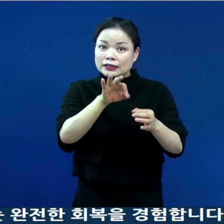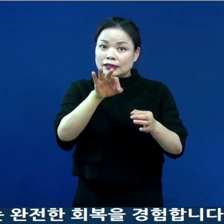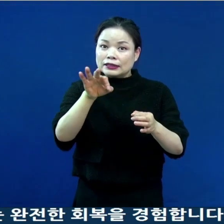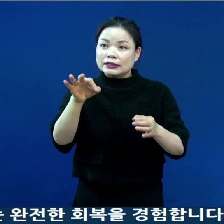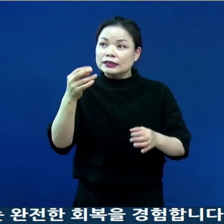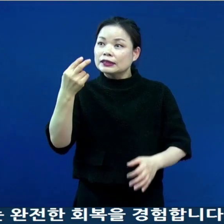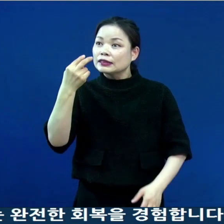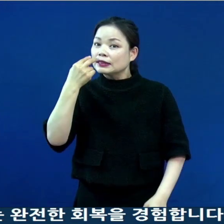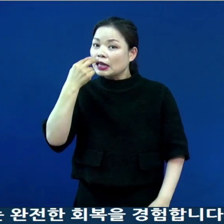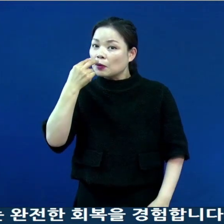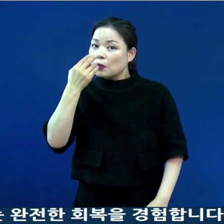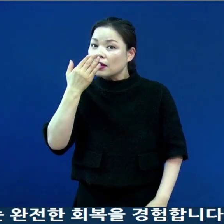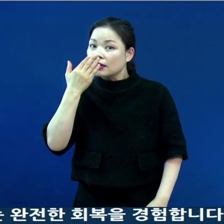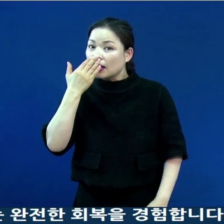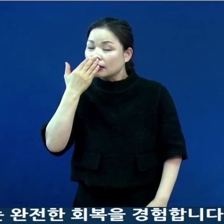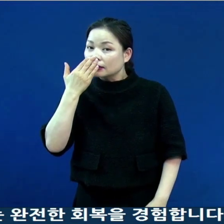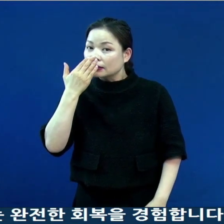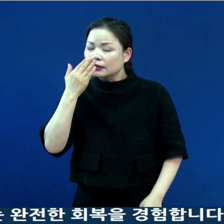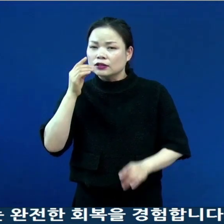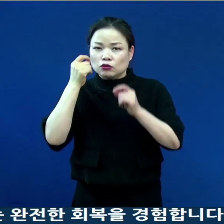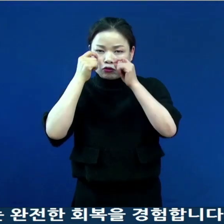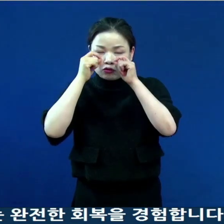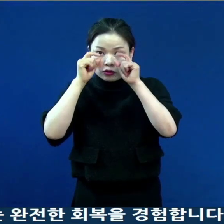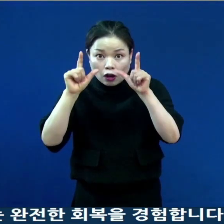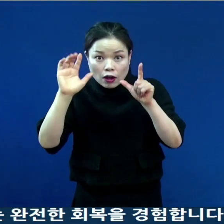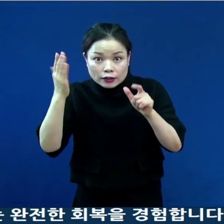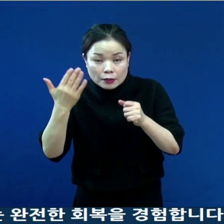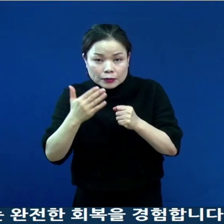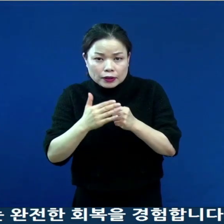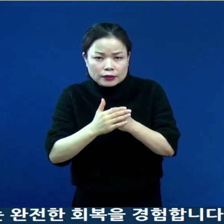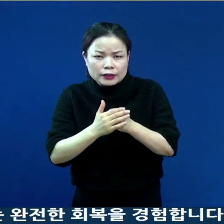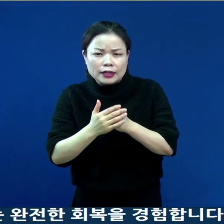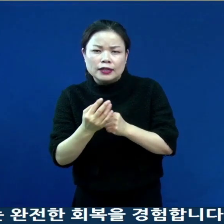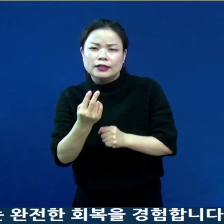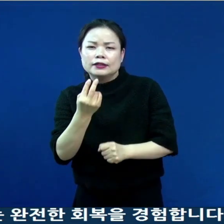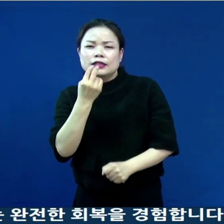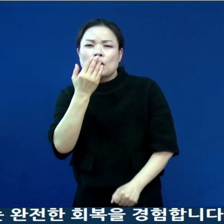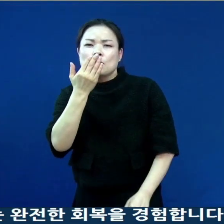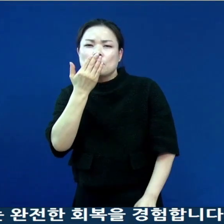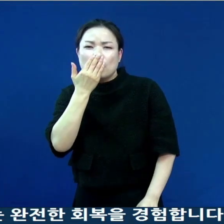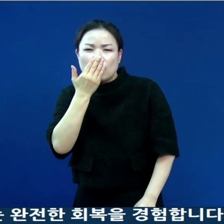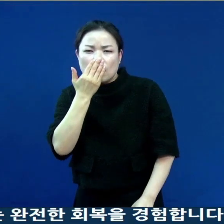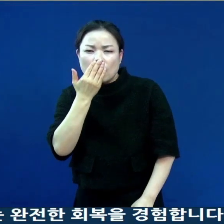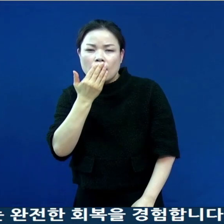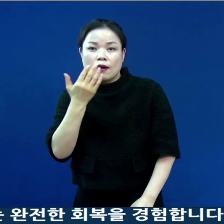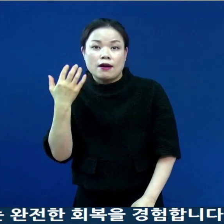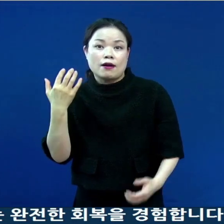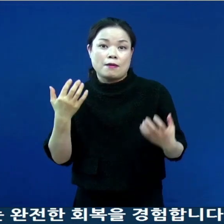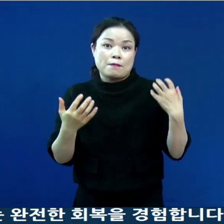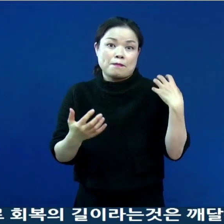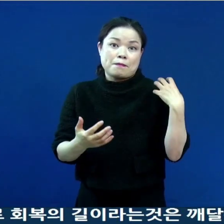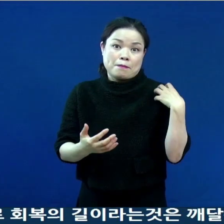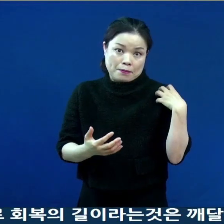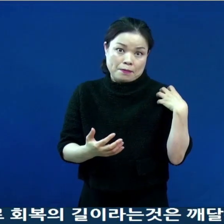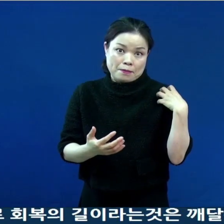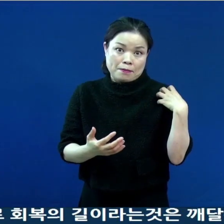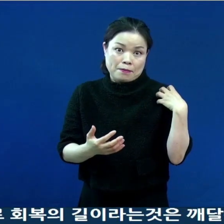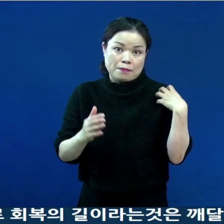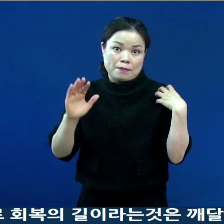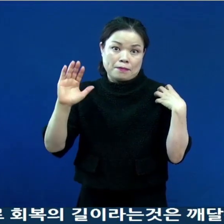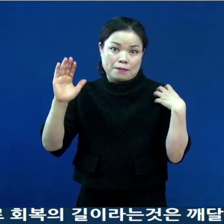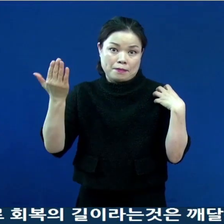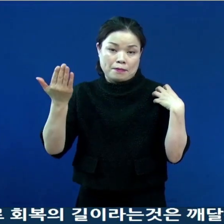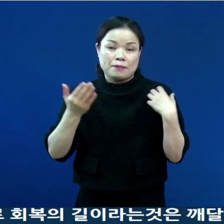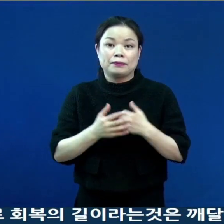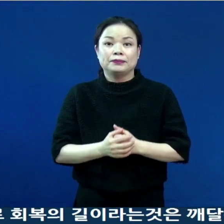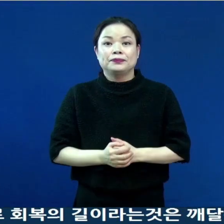생명의 양식을 먹을 수 있는 눈이 열려야 됩니다. 하나님의 일은 생명의 양식을 먹음으로 감당할 수 있게 되는